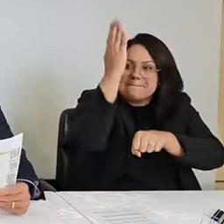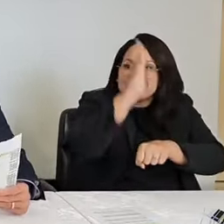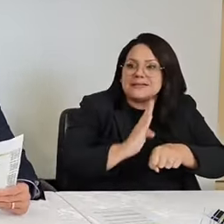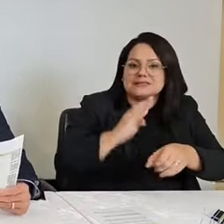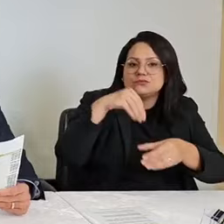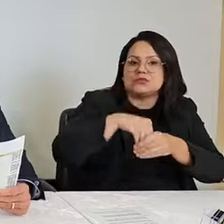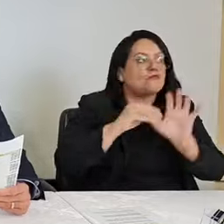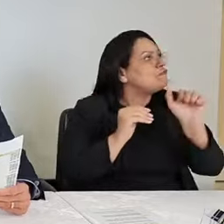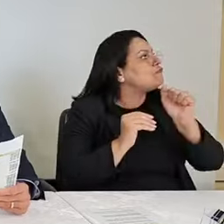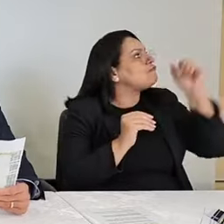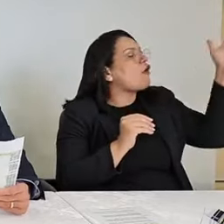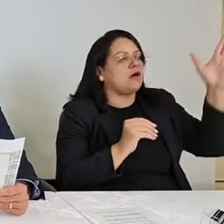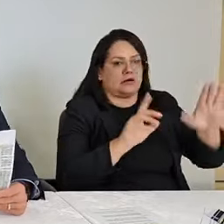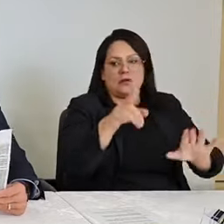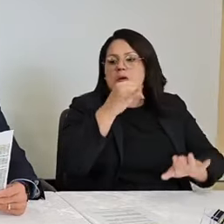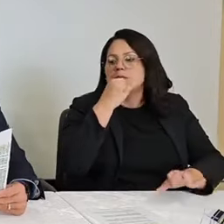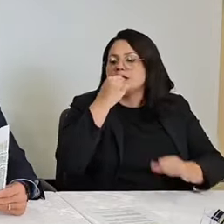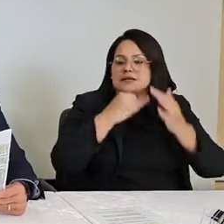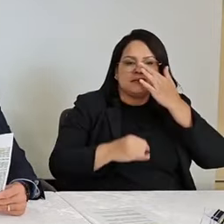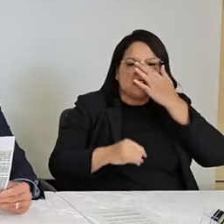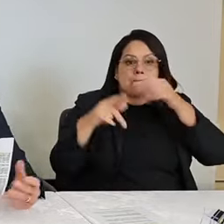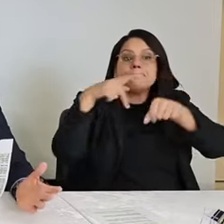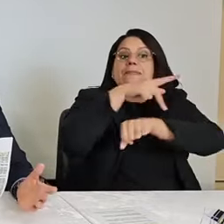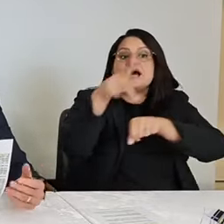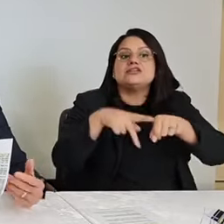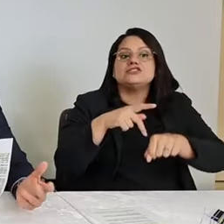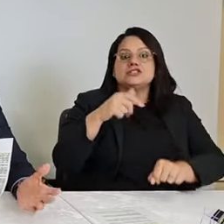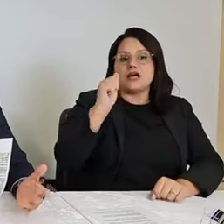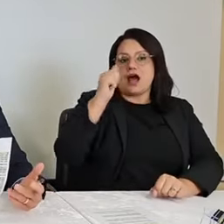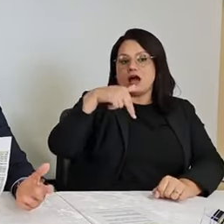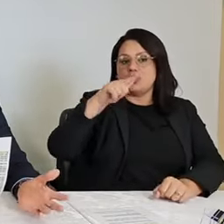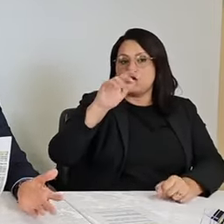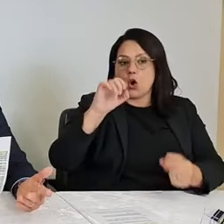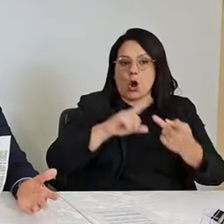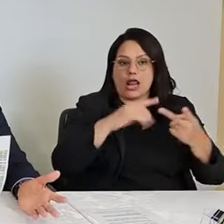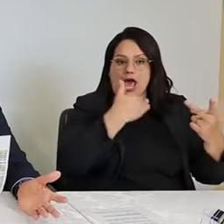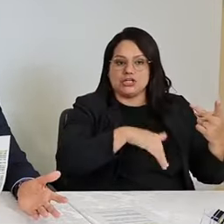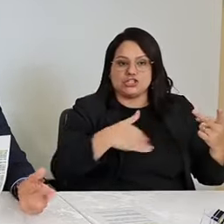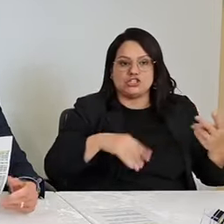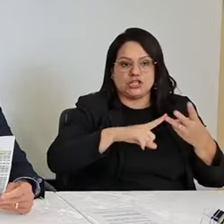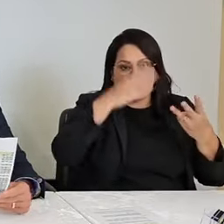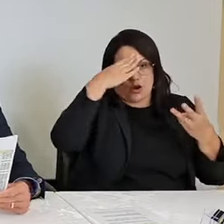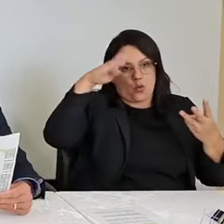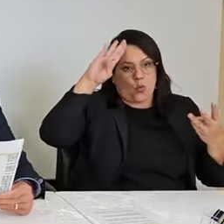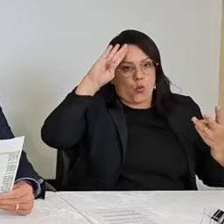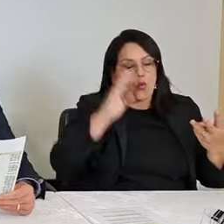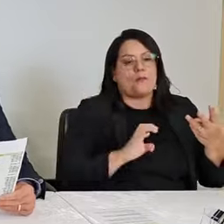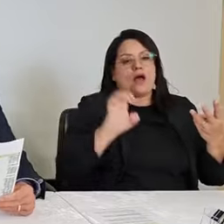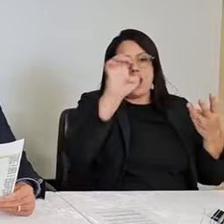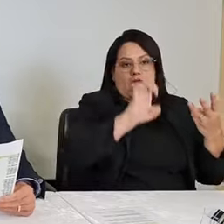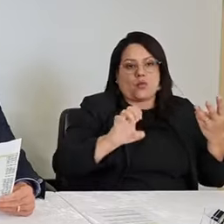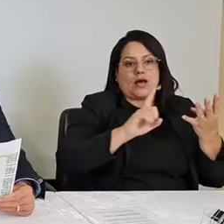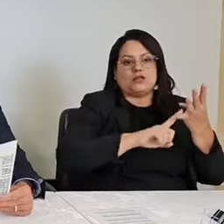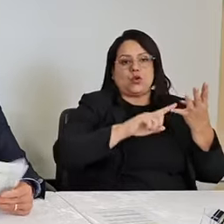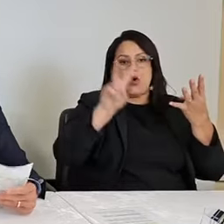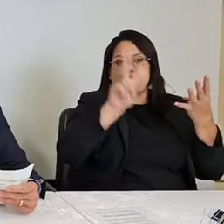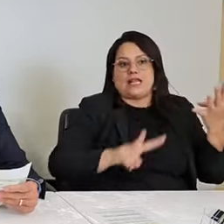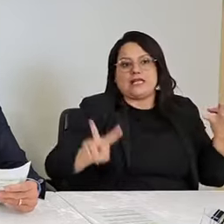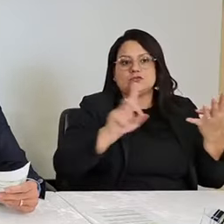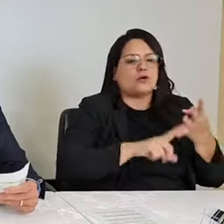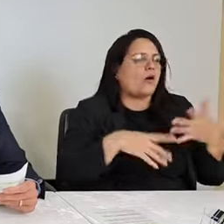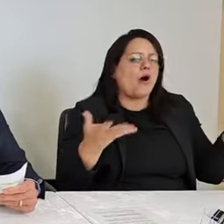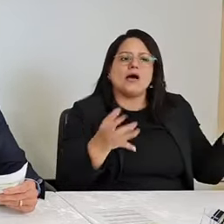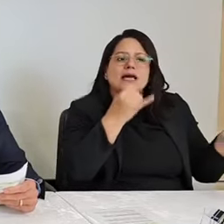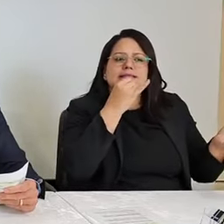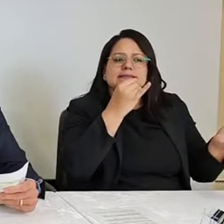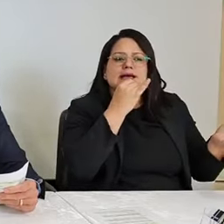Tá? Eu vou citar algumas obras aqui. Em quais países? Angola, Argentina, Cuba, Equador, Venezuela. Que tipo de obras? Por